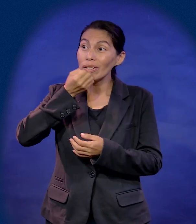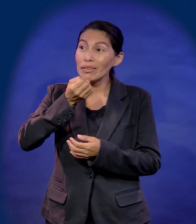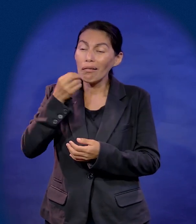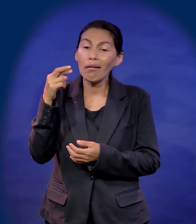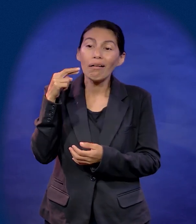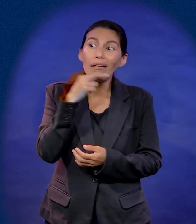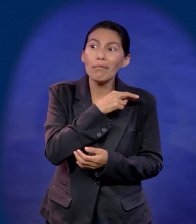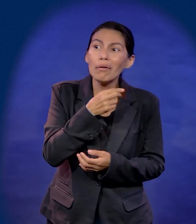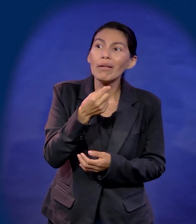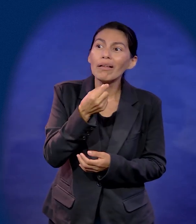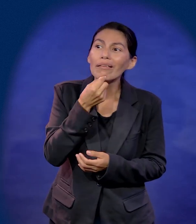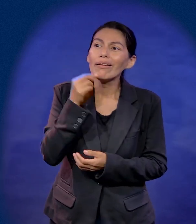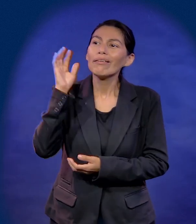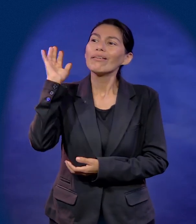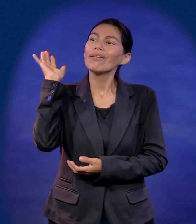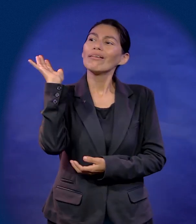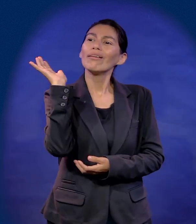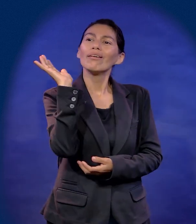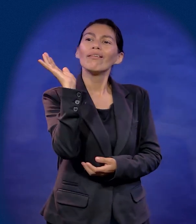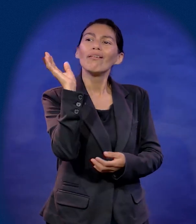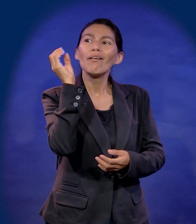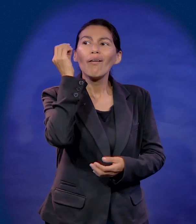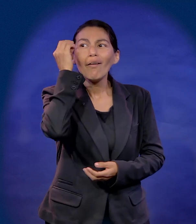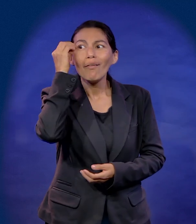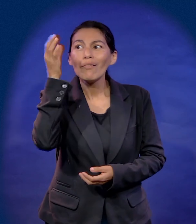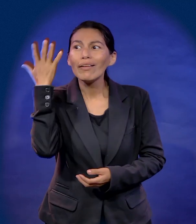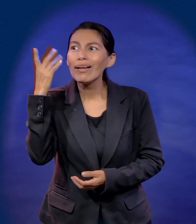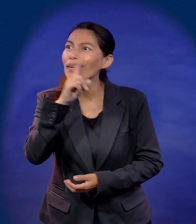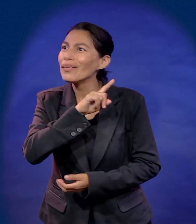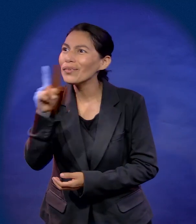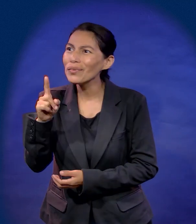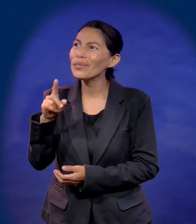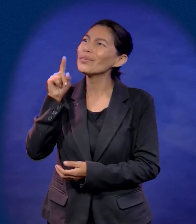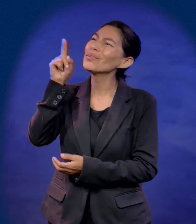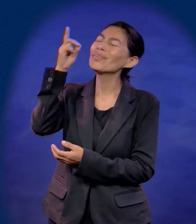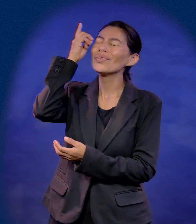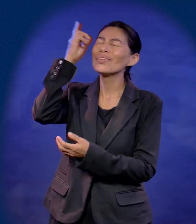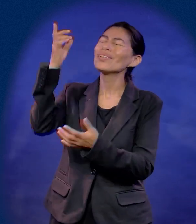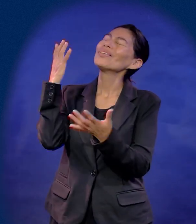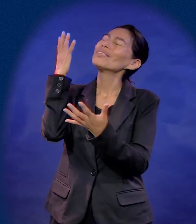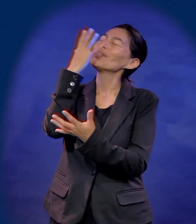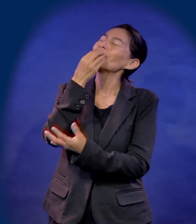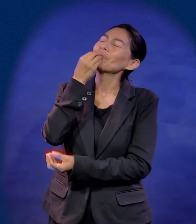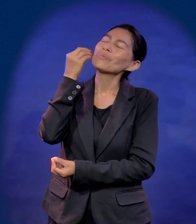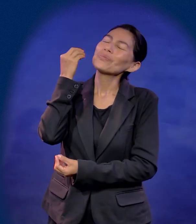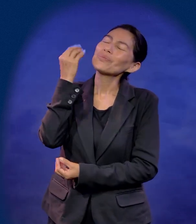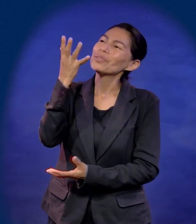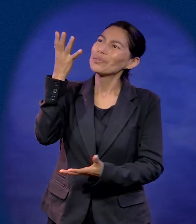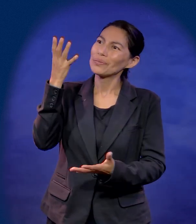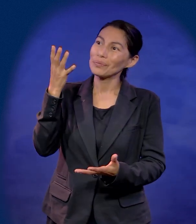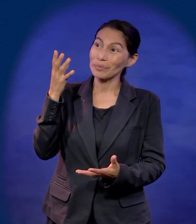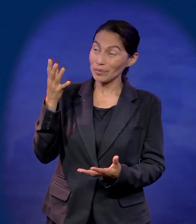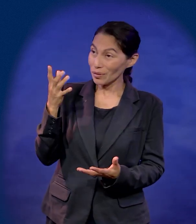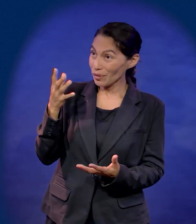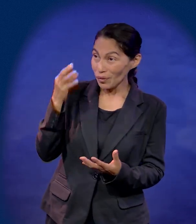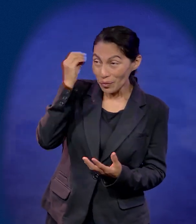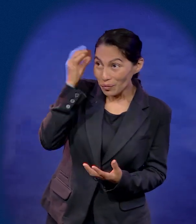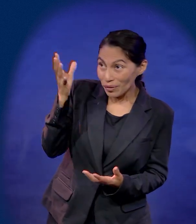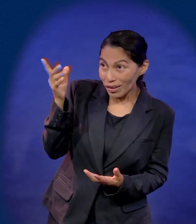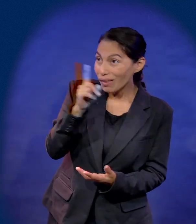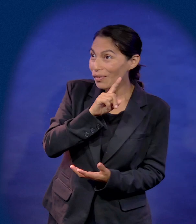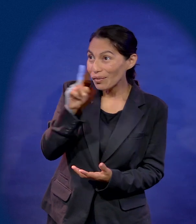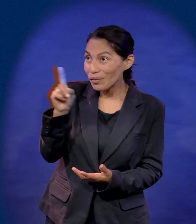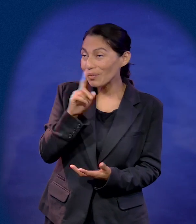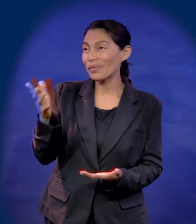cosas que hacer, pero tienes tiempo para no olvidarte de una oración de paso de un niño que trae una charola en la mano. Tú eres